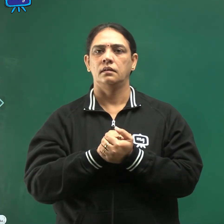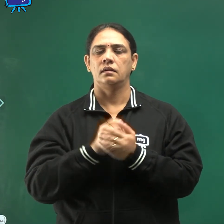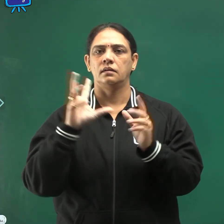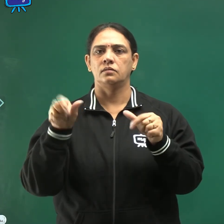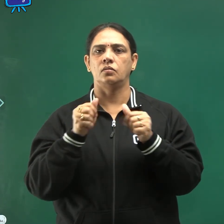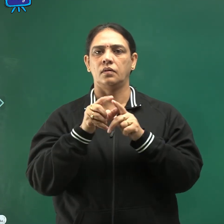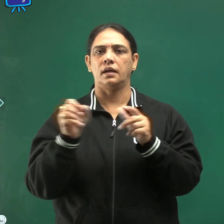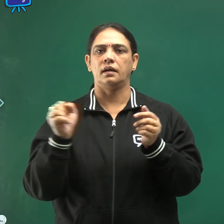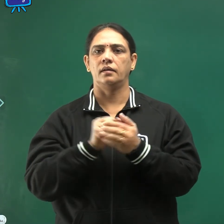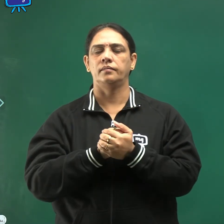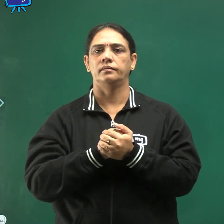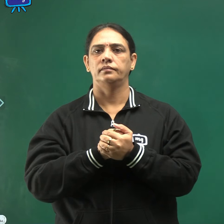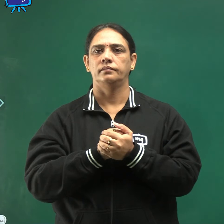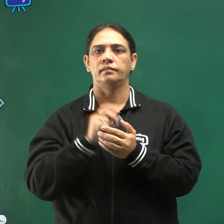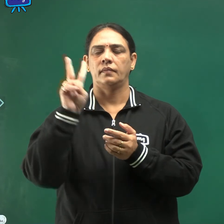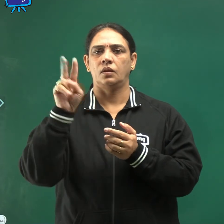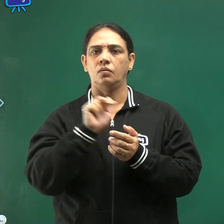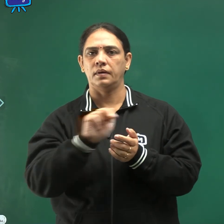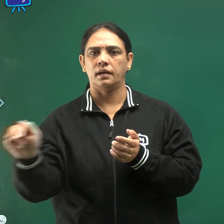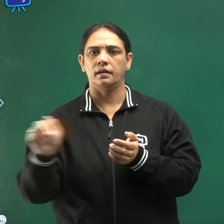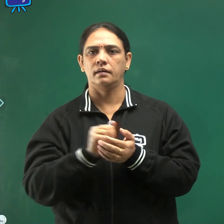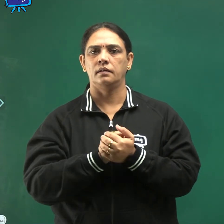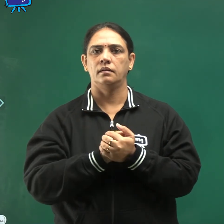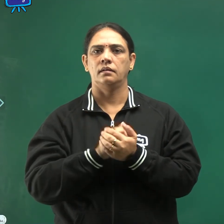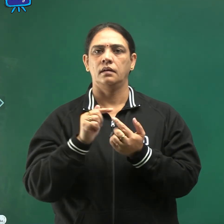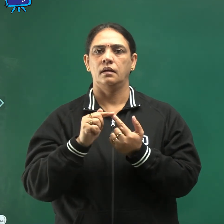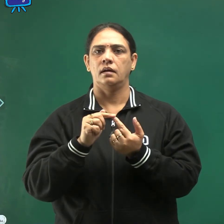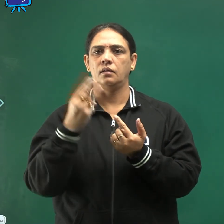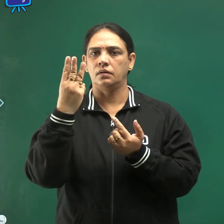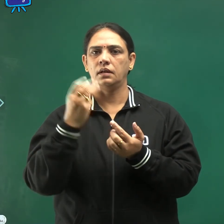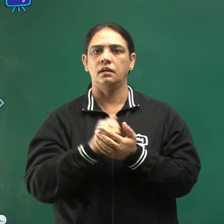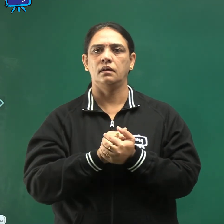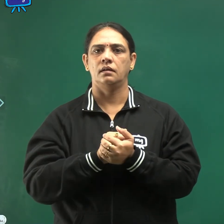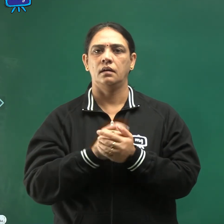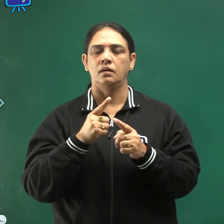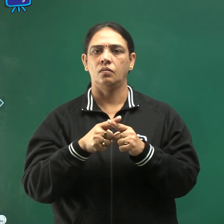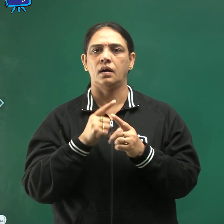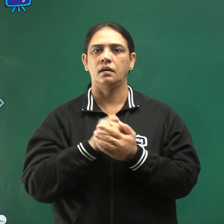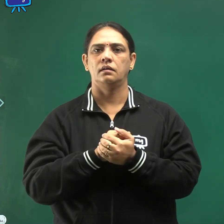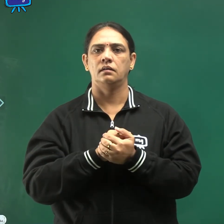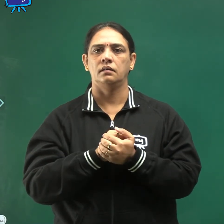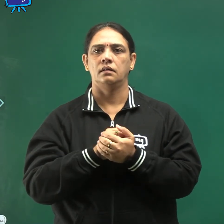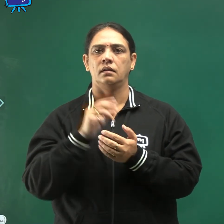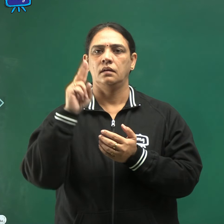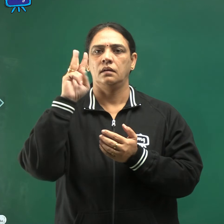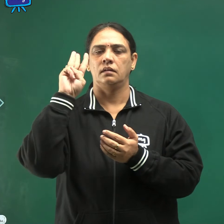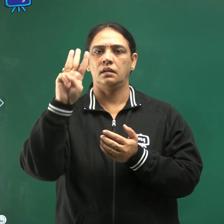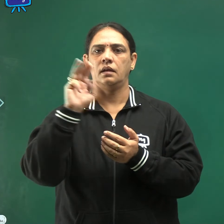हल करेंगे 2 बटे अंडर रूट 3 गुणा 3